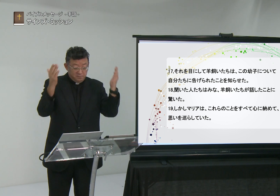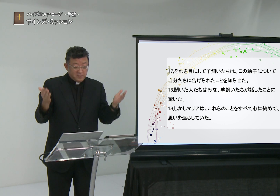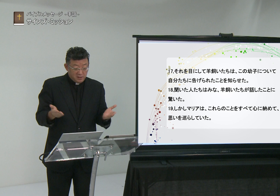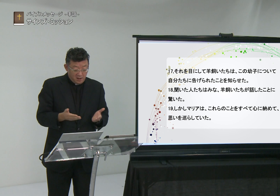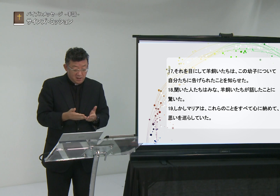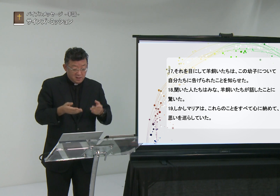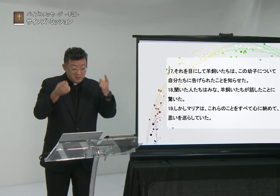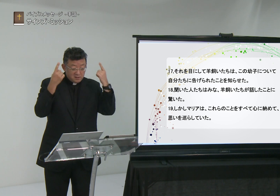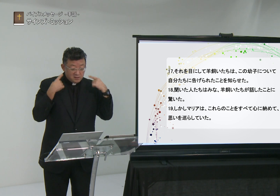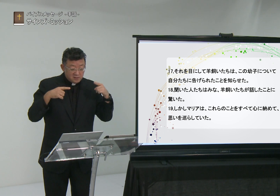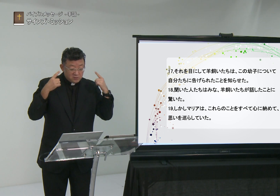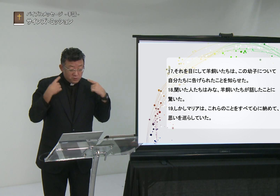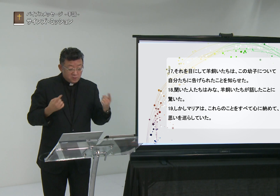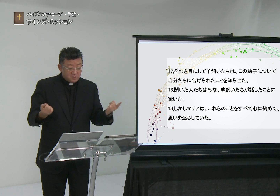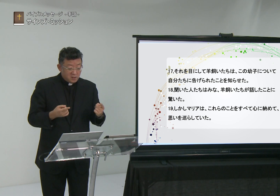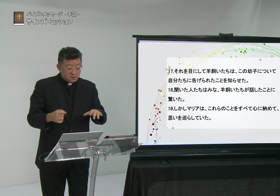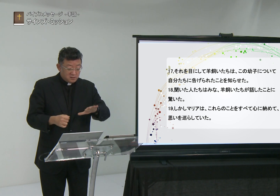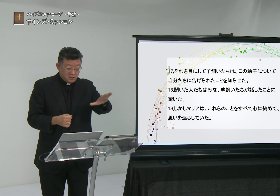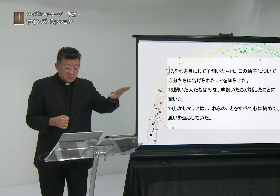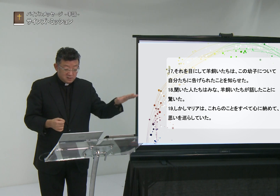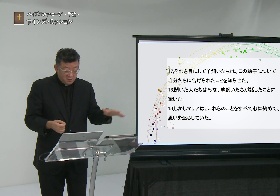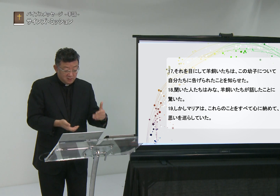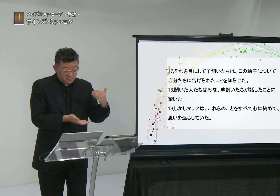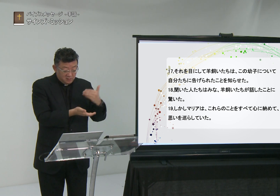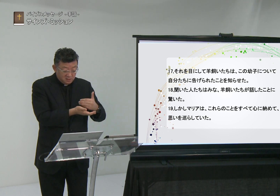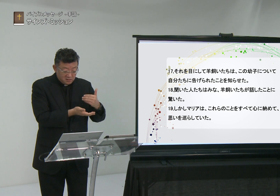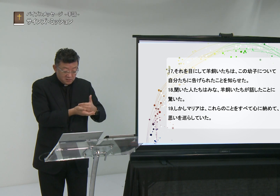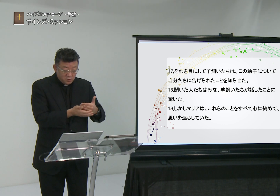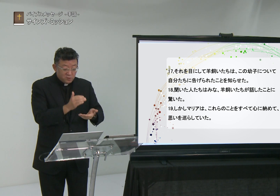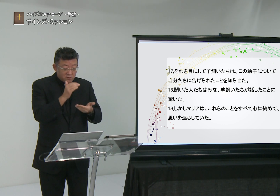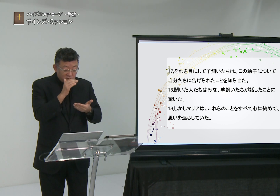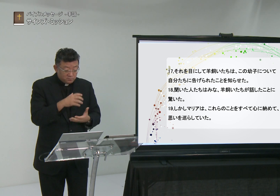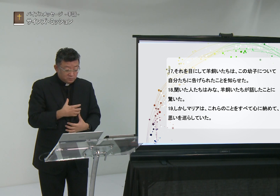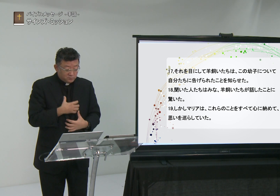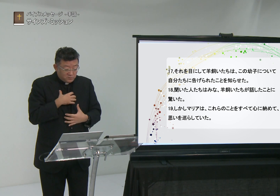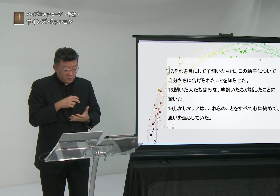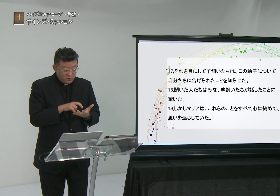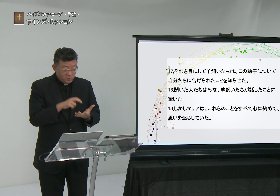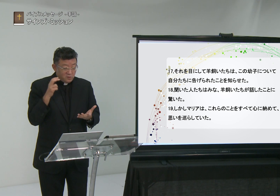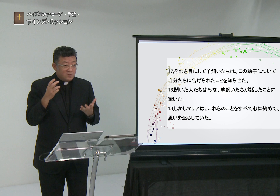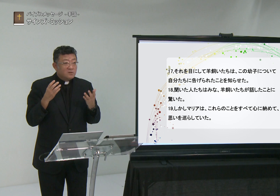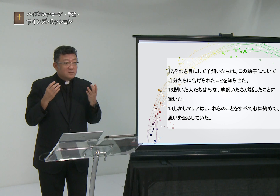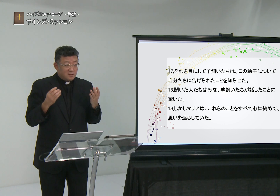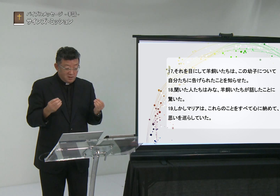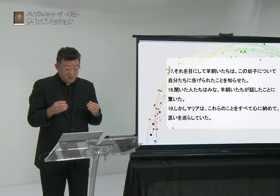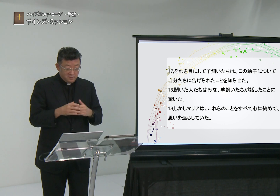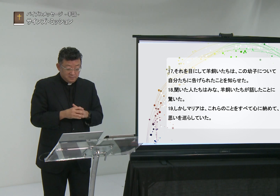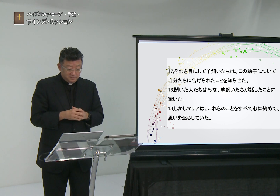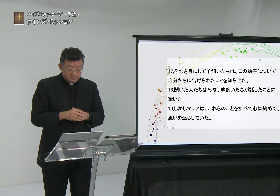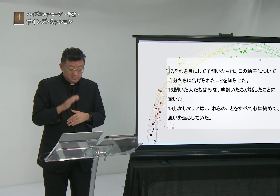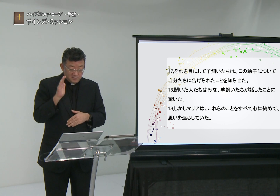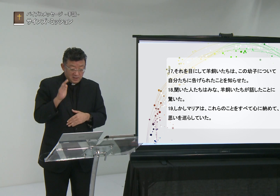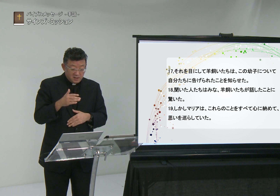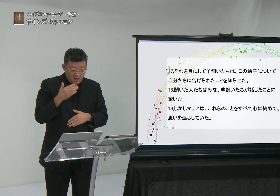聞いた人たちは皆羊飼いたちが話したことに驚いた